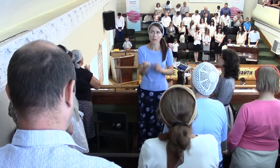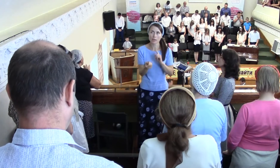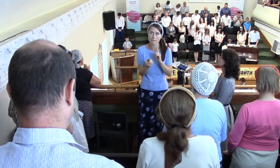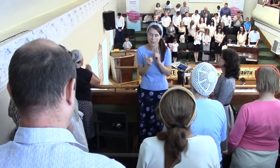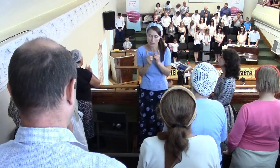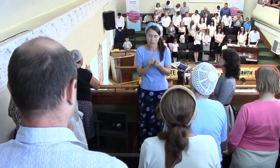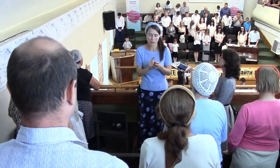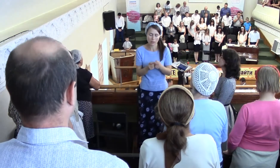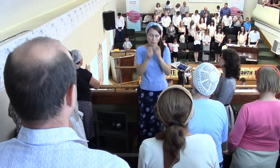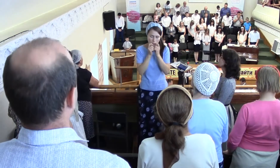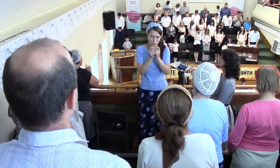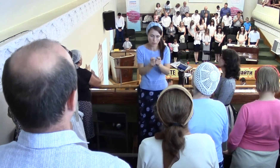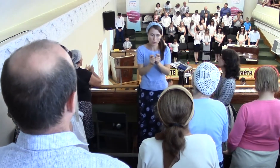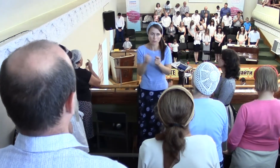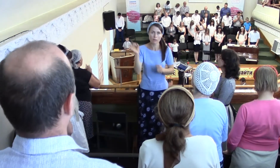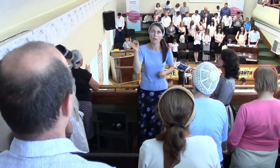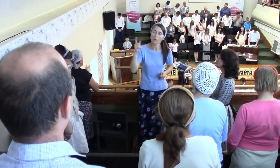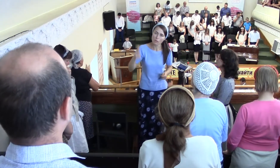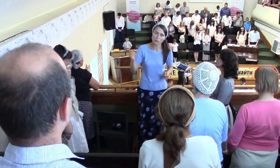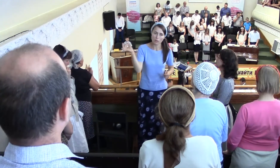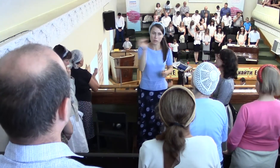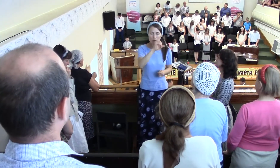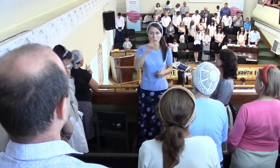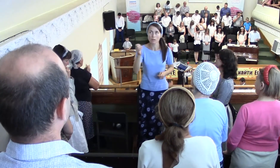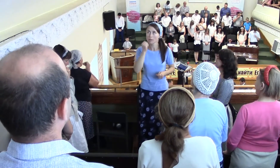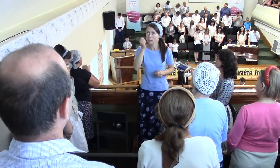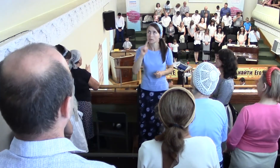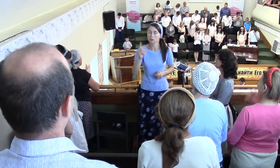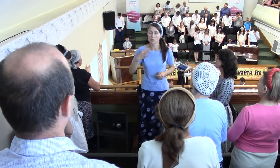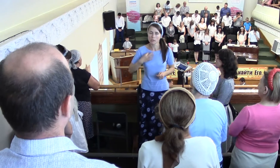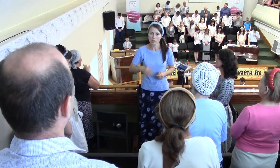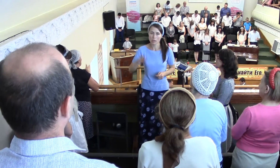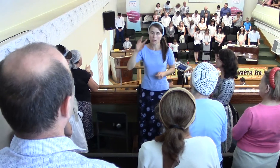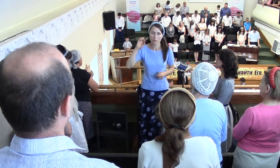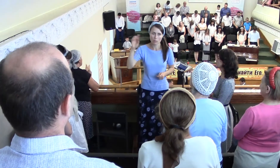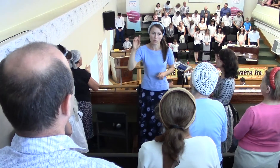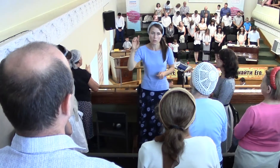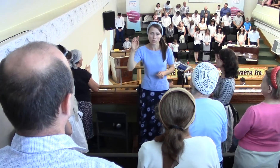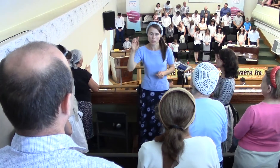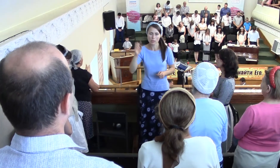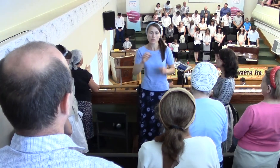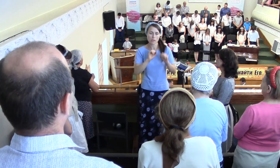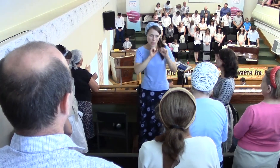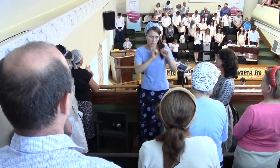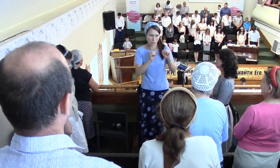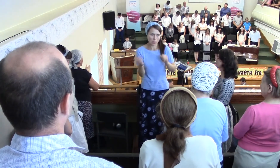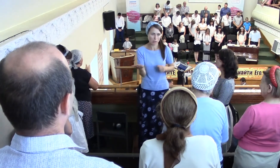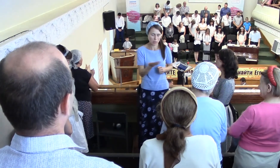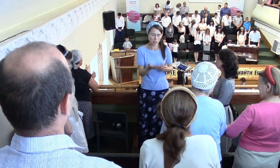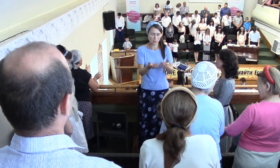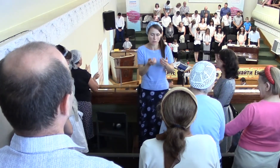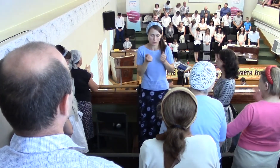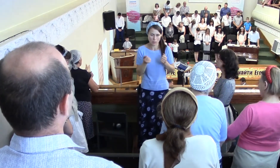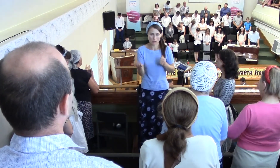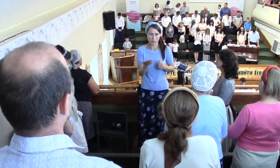жертву нашего Господа Иисуса Христа. Мы благодарны за то, что Сын Божий, Он встал в проломе за нас, Он взял на Себя нашу вину,